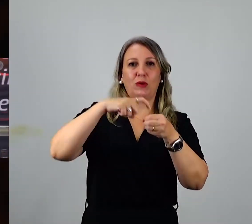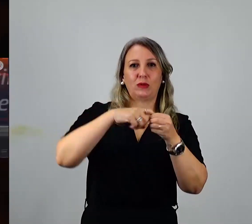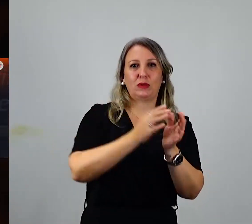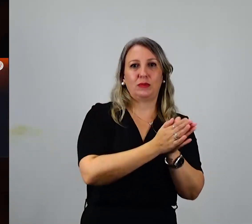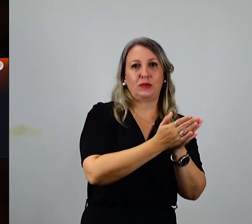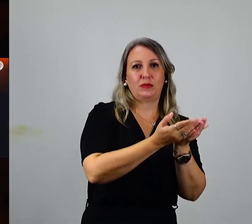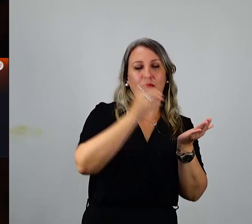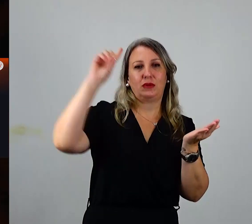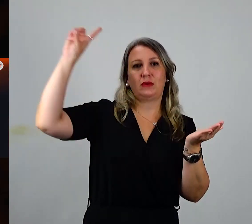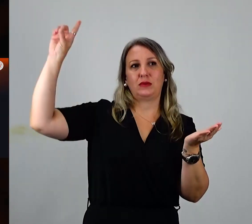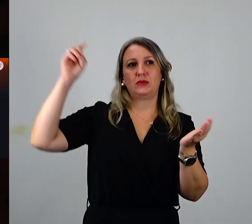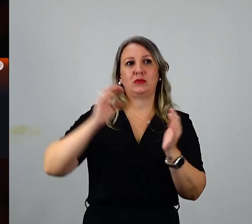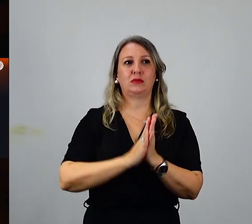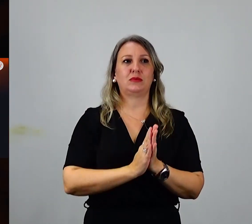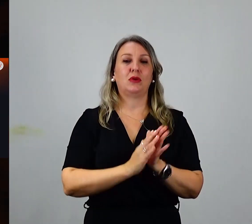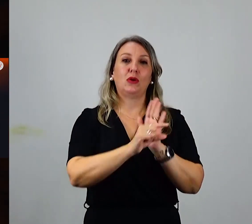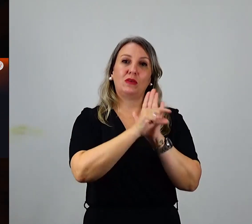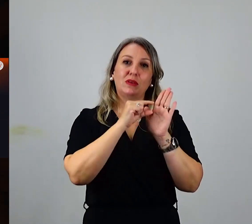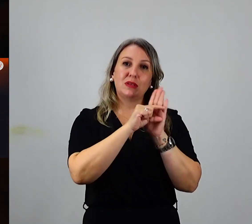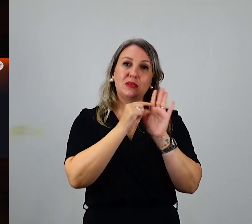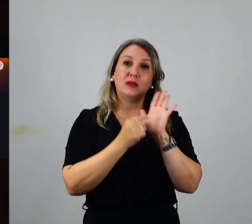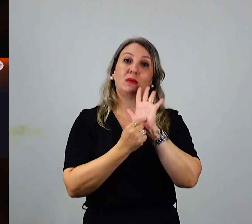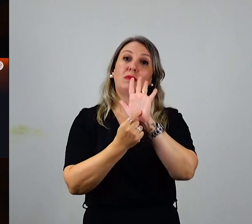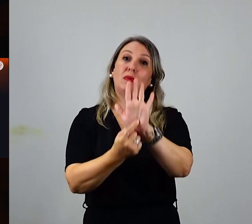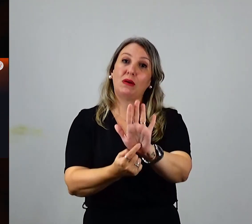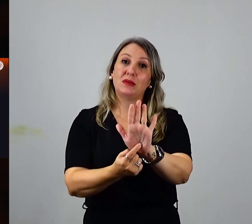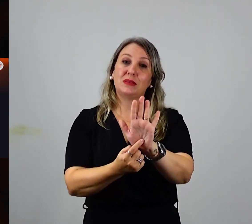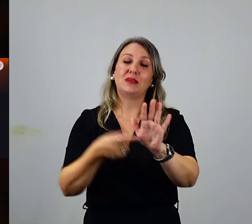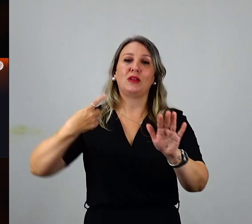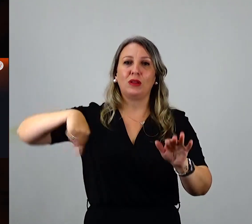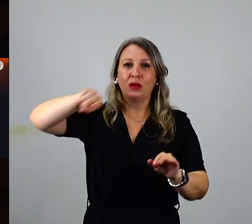vocês se despiram da velha natureza,